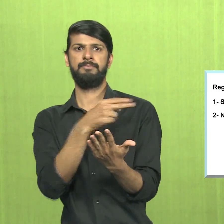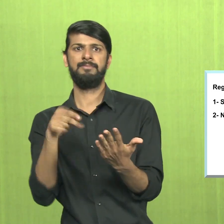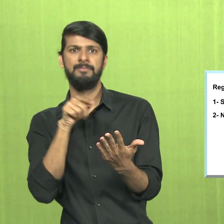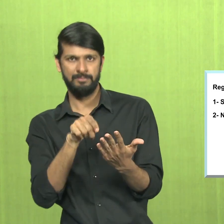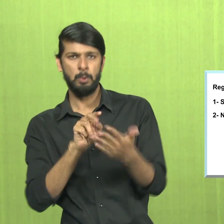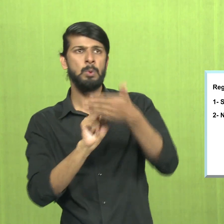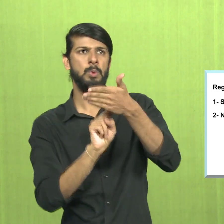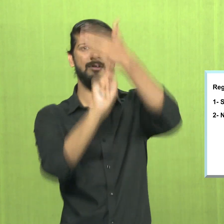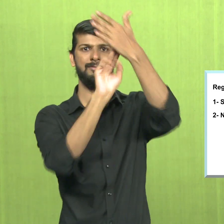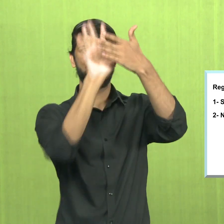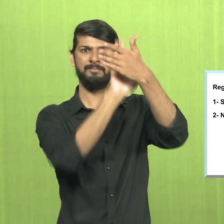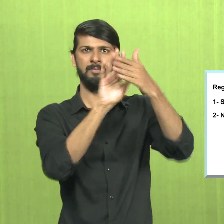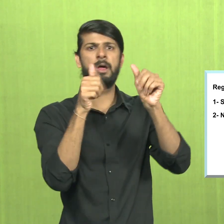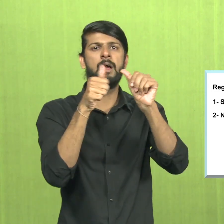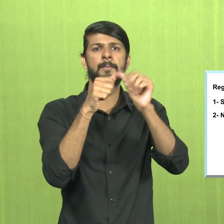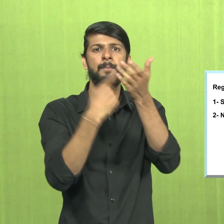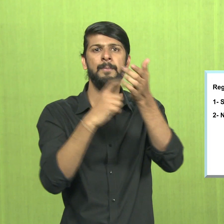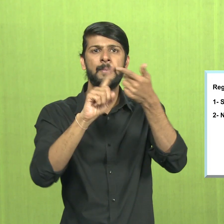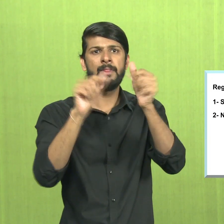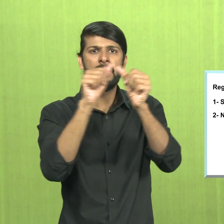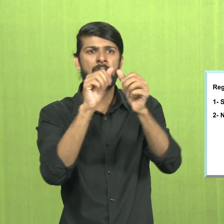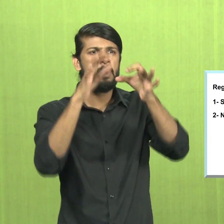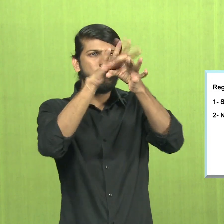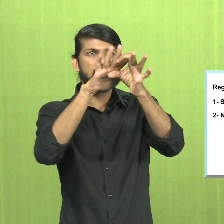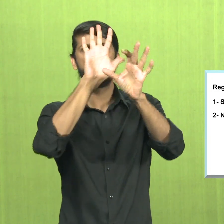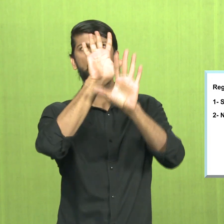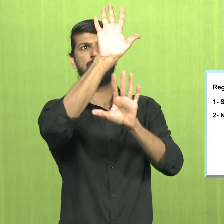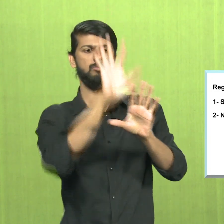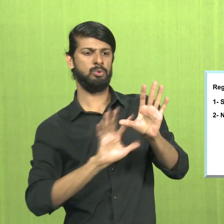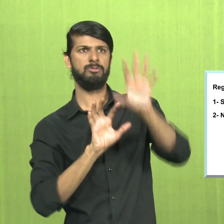आप इस एरिया पर एक नागपुर इंडिया हस साउथ एंड नॉर्थ